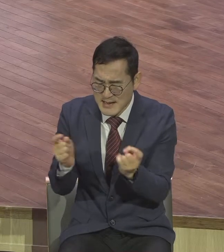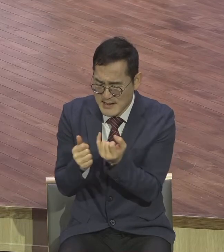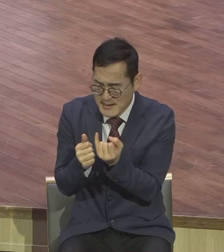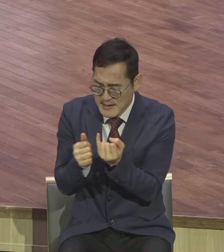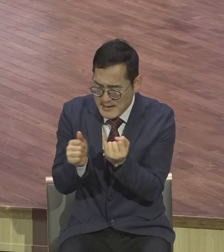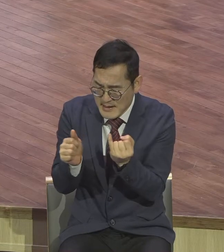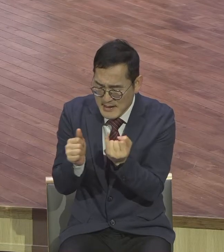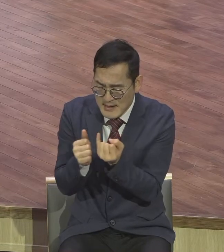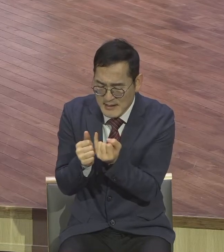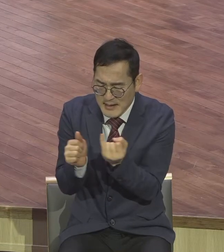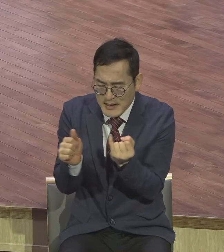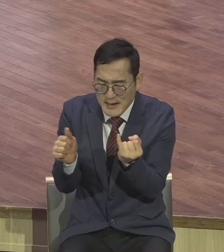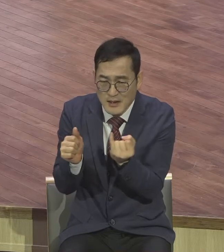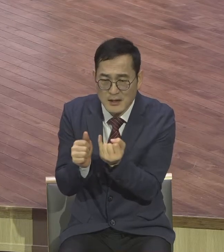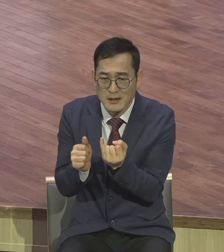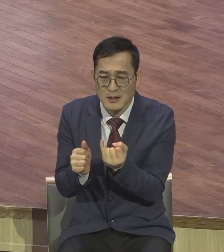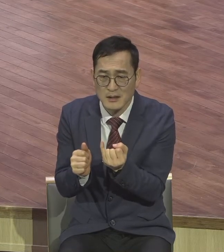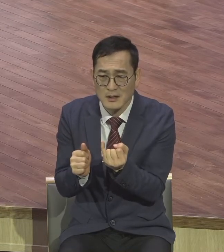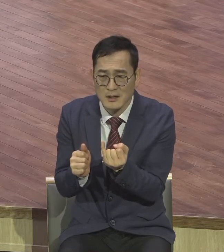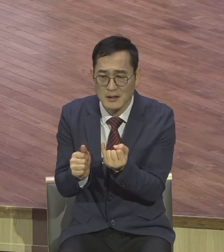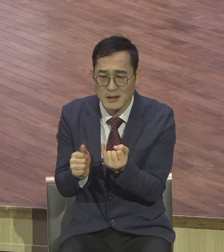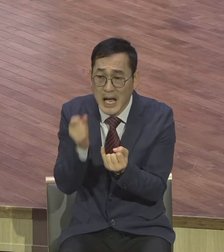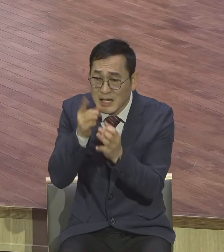왜 그렇게 한 달 동안 말도 안 하고 지냅니까